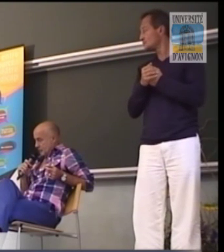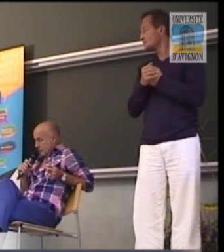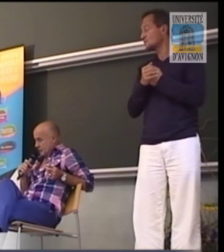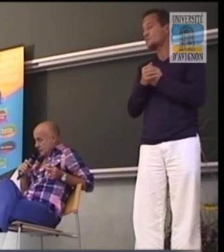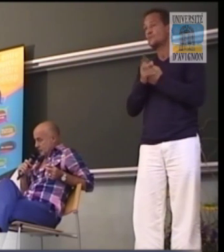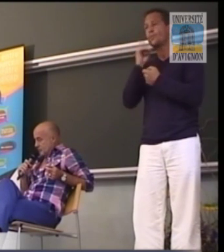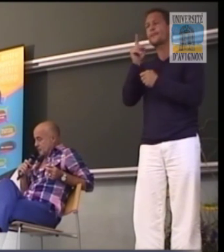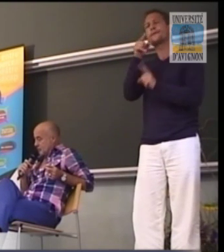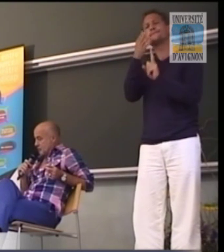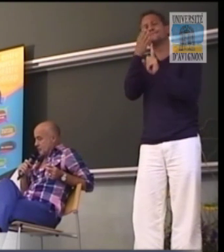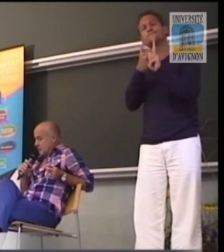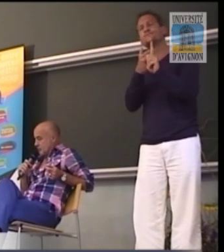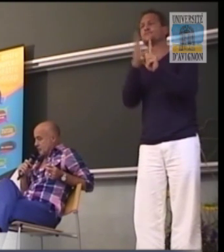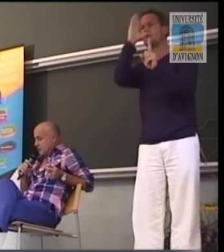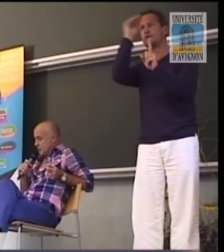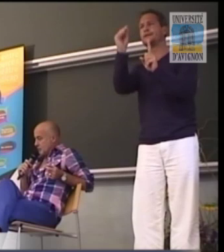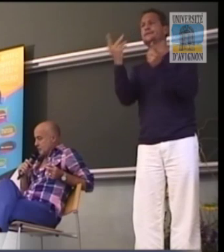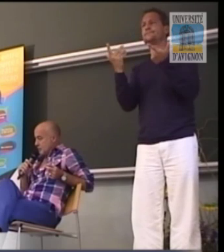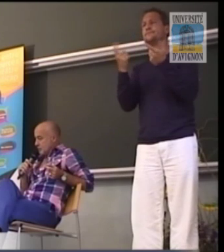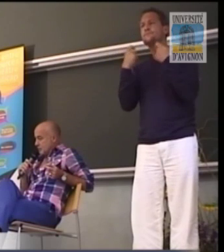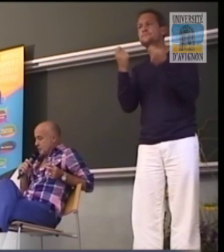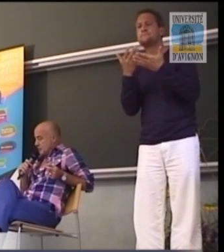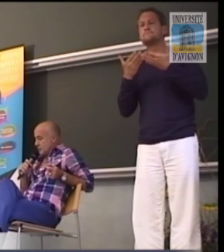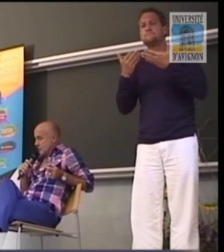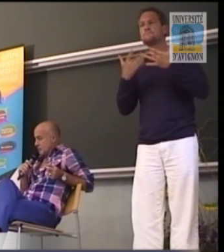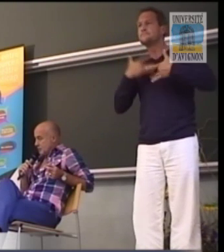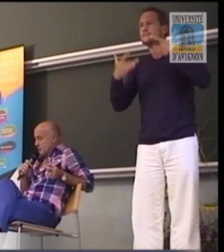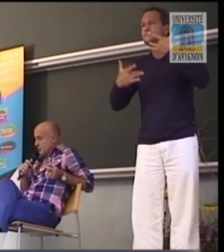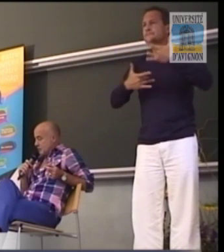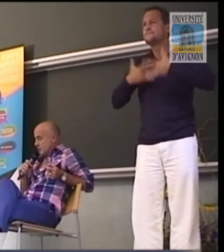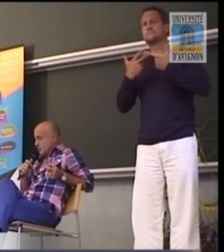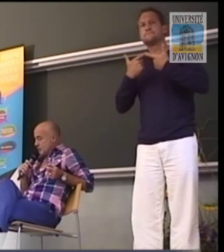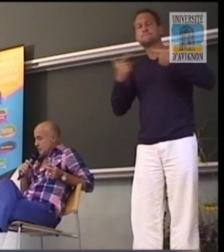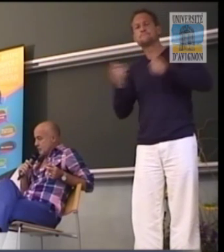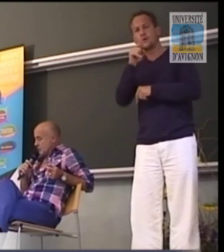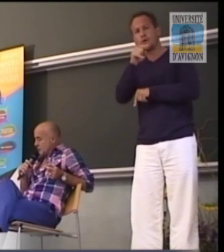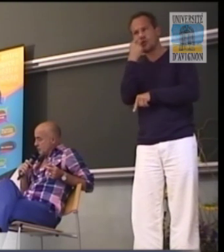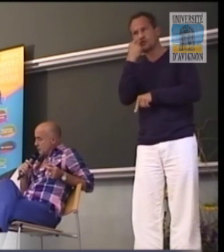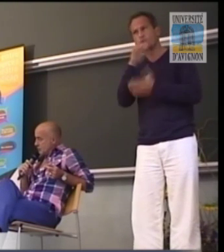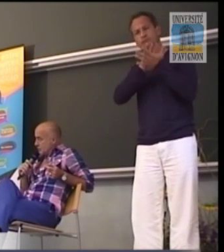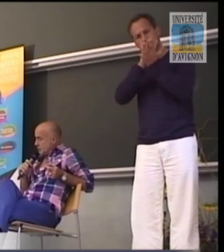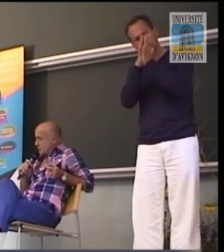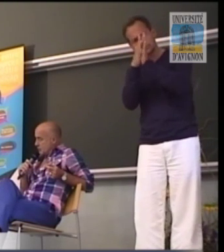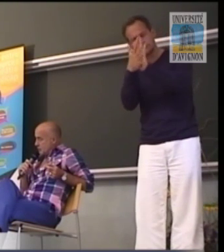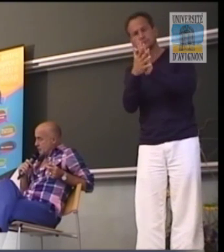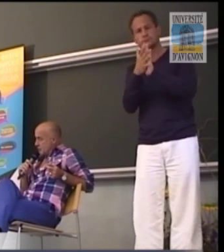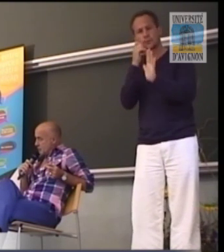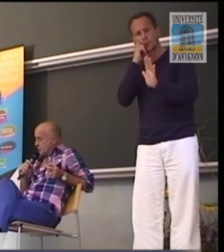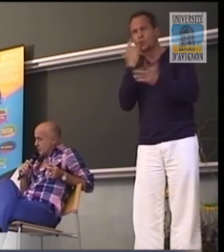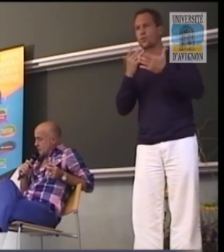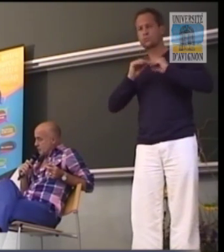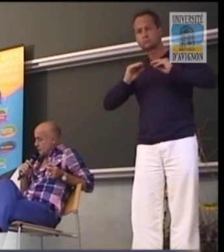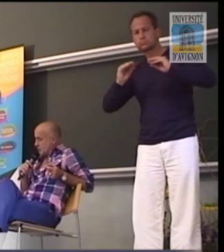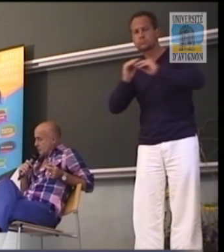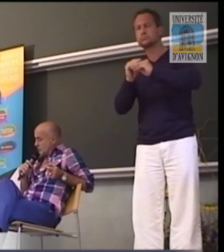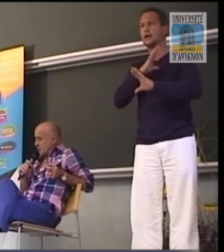milieu plus précisément, une évolution concrète, c'est-à-dire est-ce que les gens s'engagent de plus en